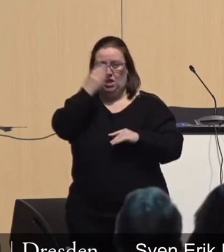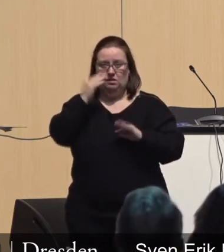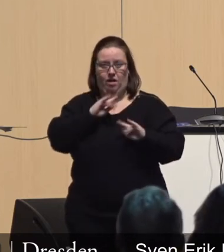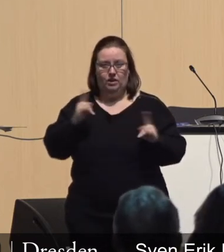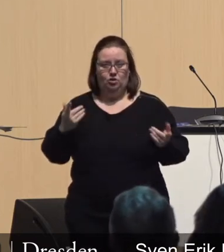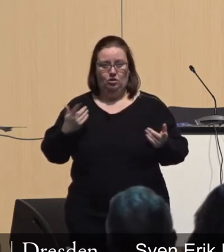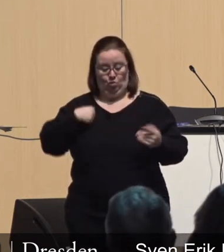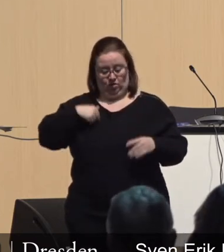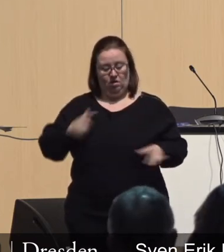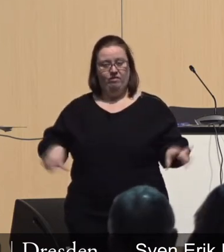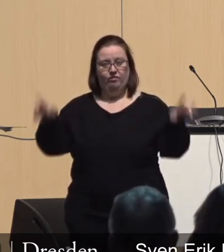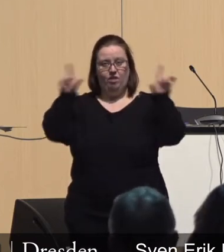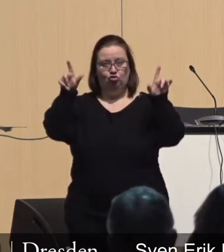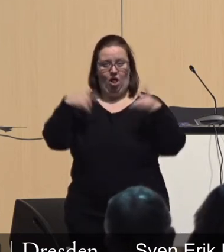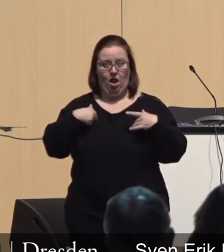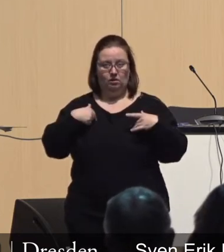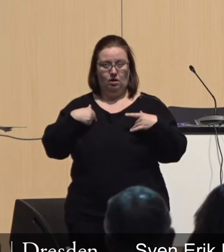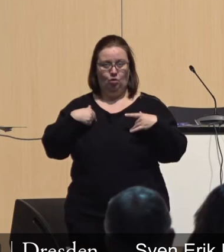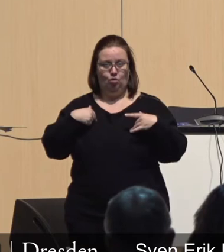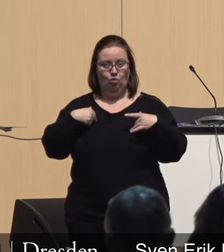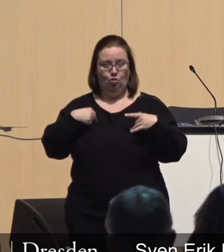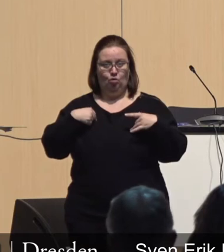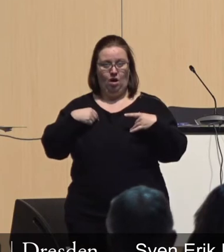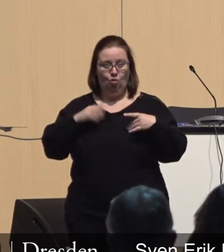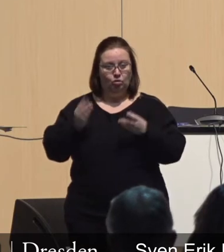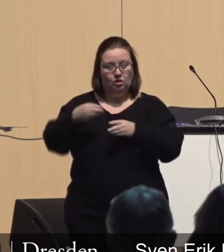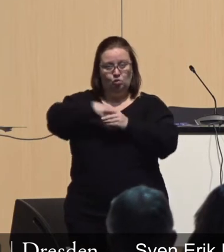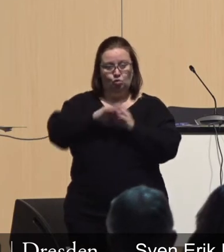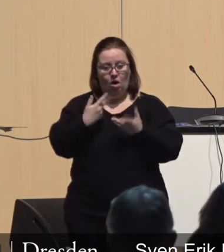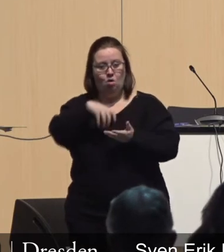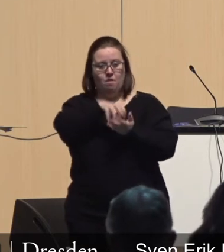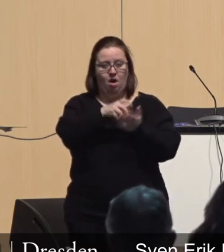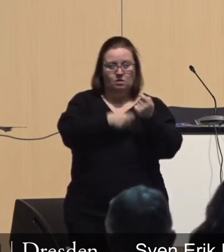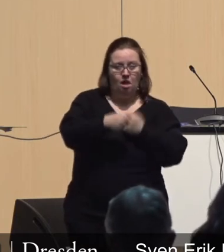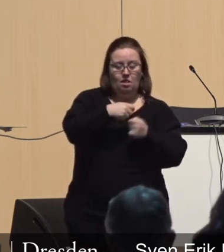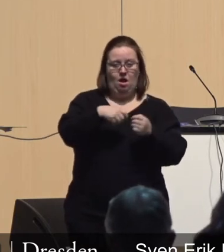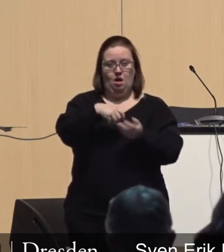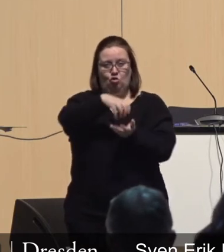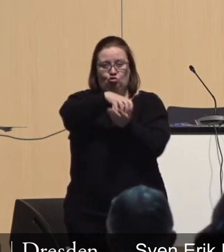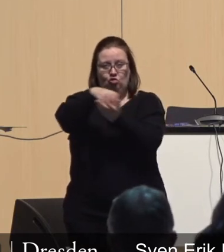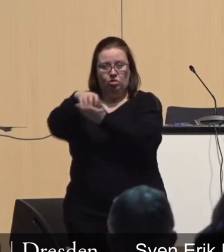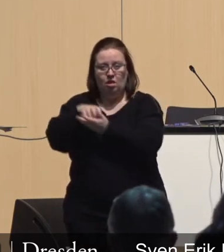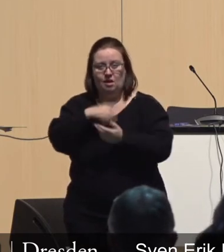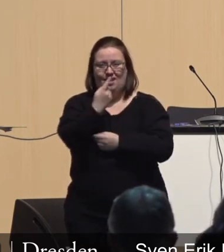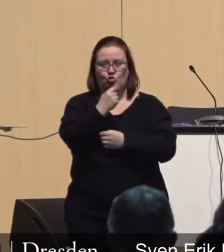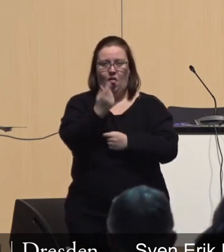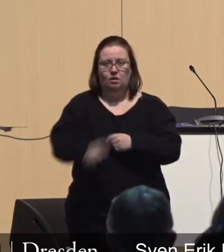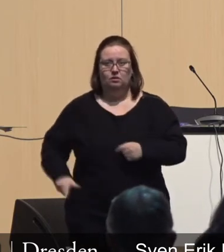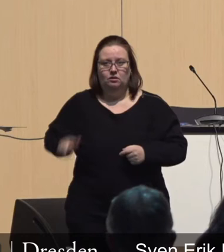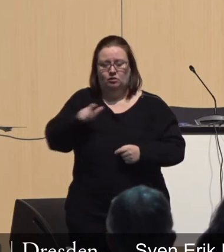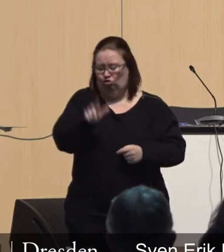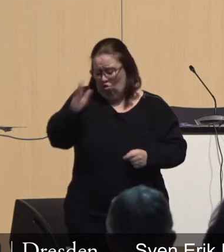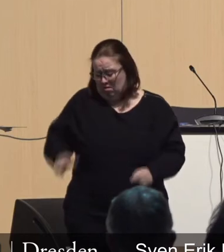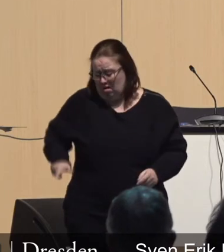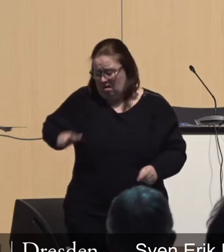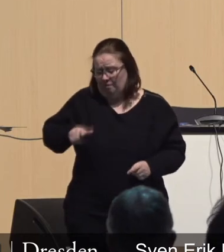haben als Veranstalter und hinter uns die Markthändler und Stände haben bereits Geld investiert. Das ist so, man